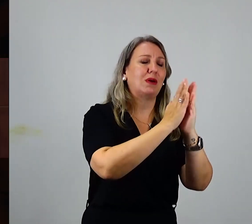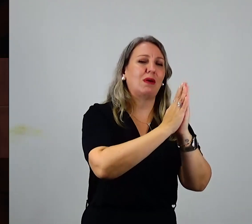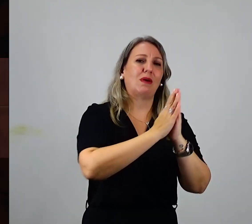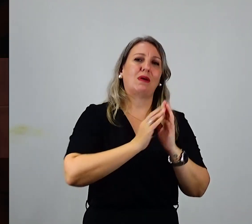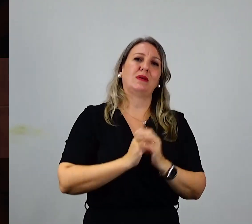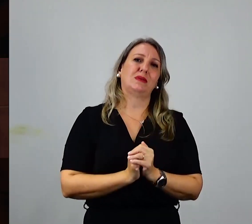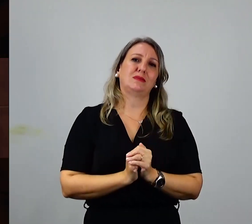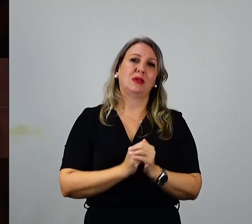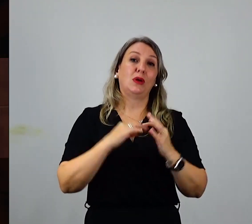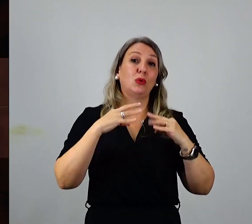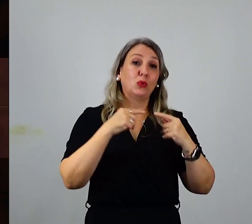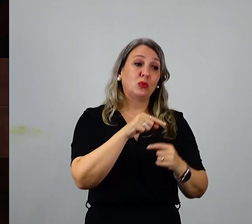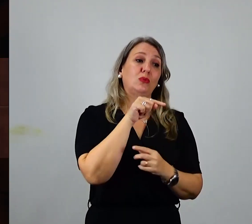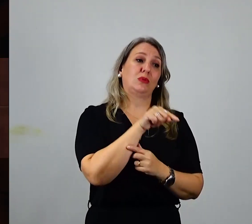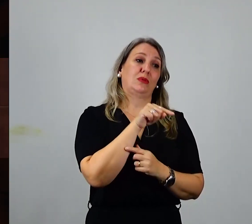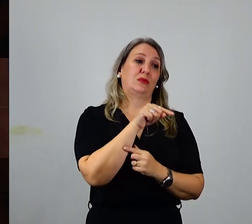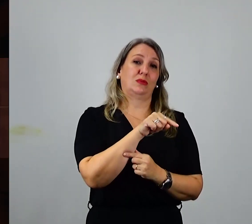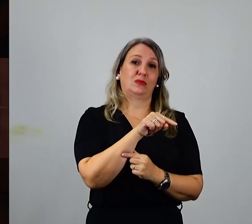seu alimento.